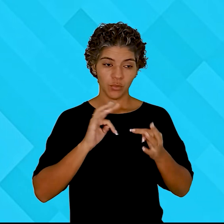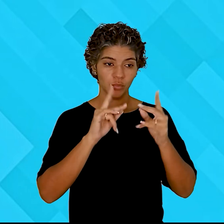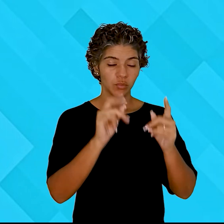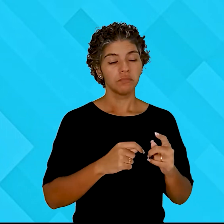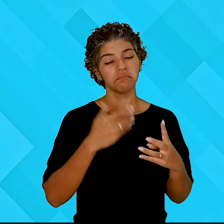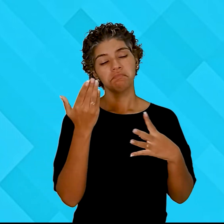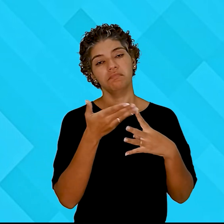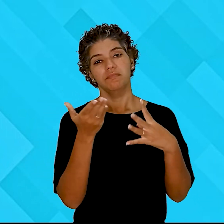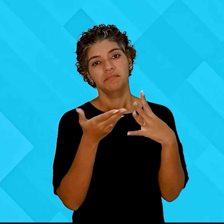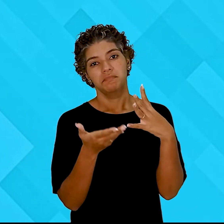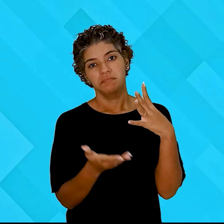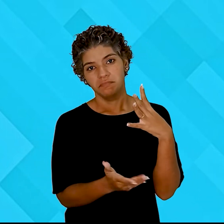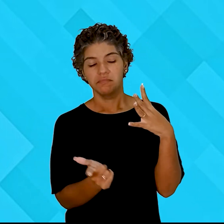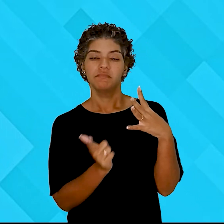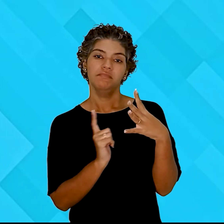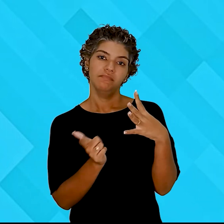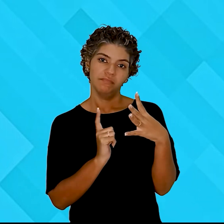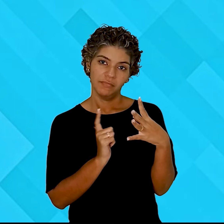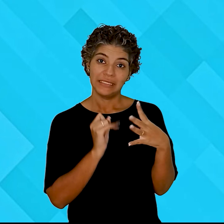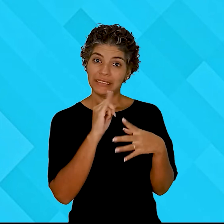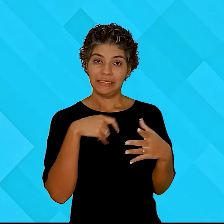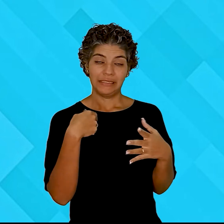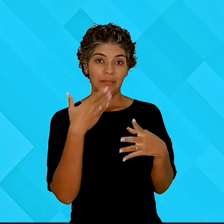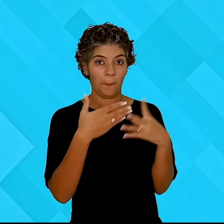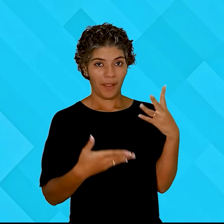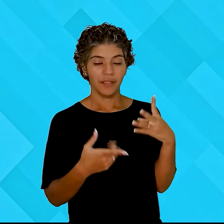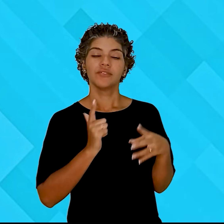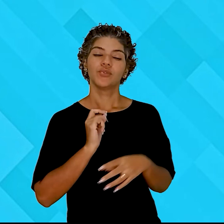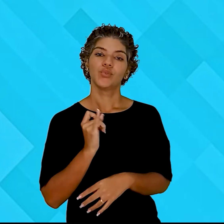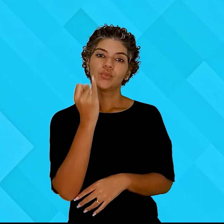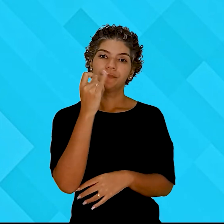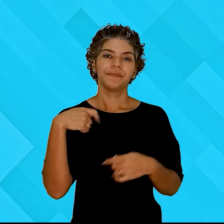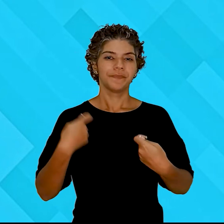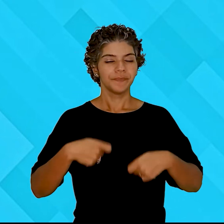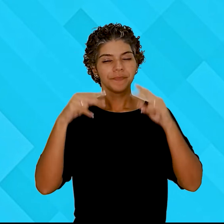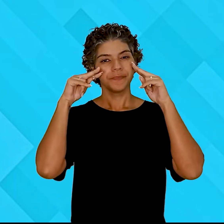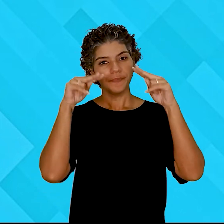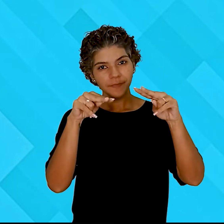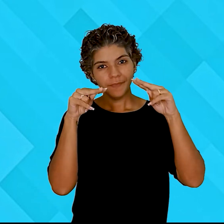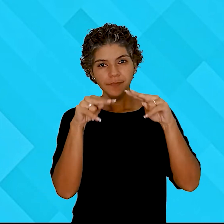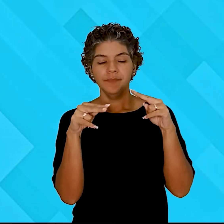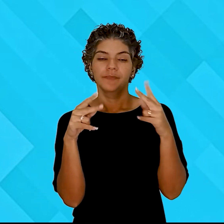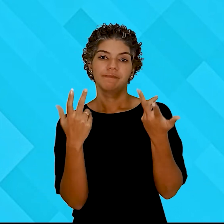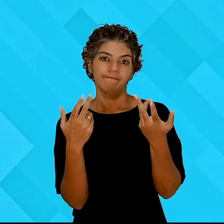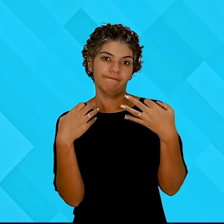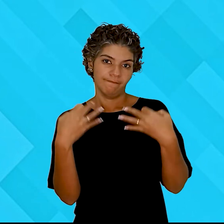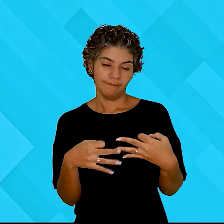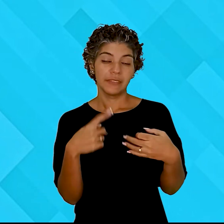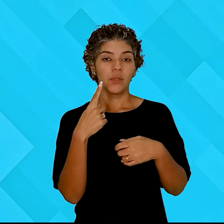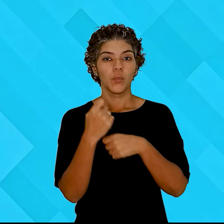multa, em juros. Então, é sempre bom observar essa questão. E a cada ano você precisa fazer uma emissão do novo